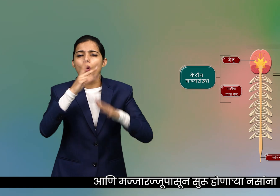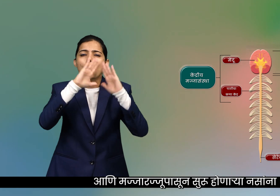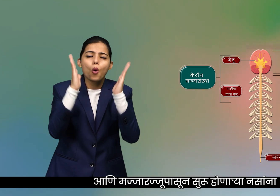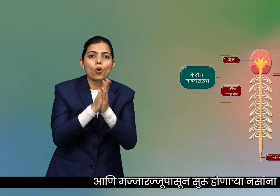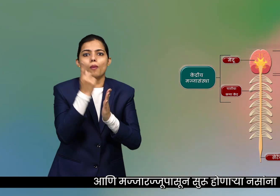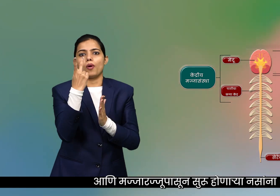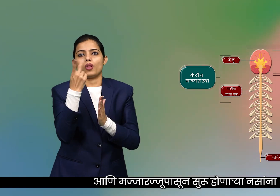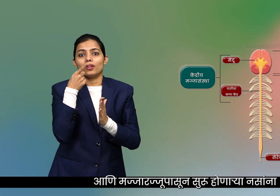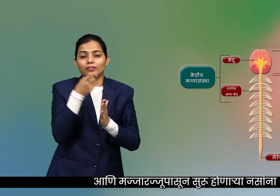नसांना